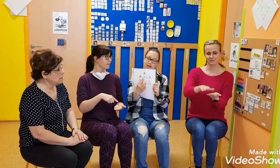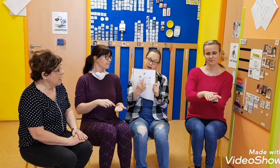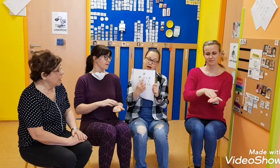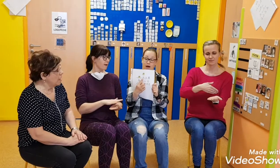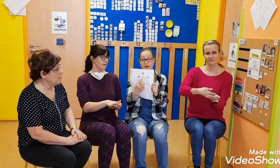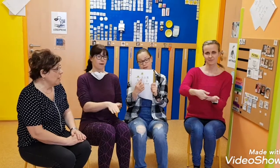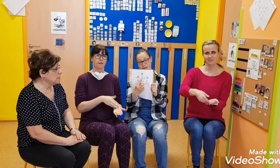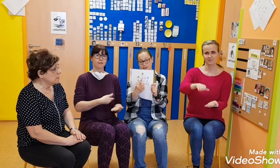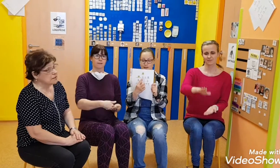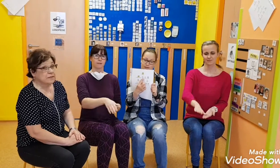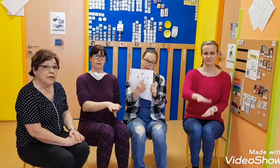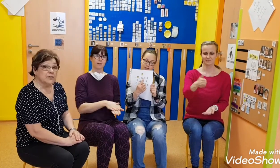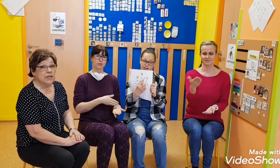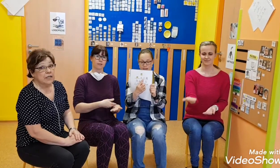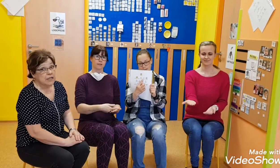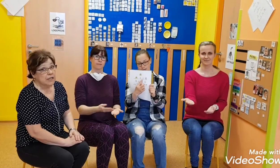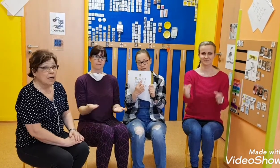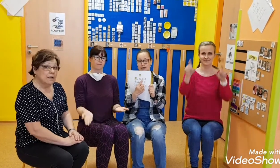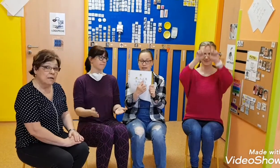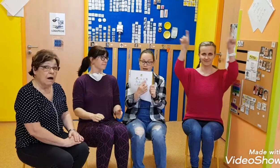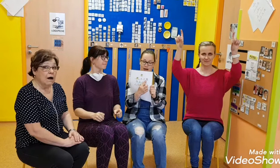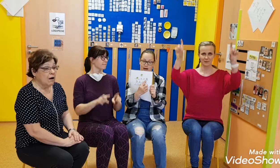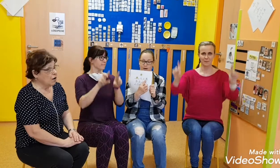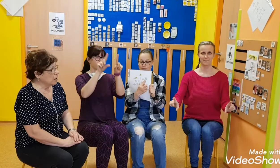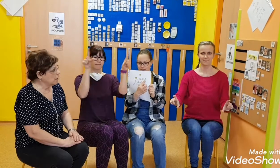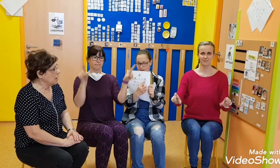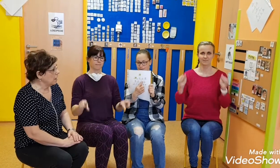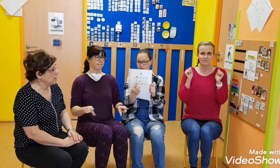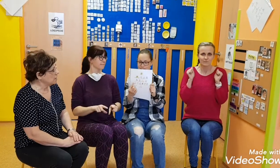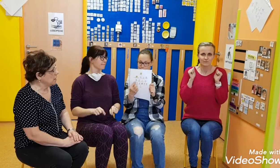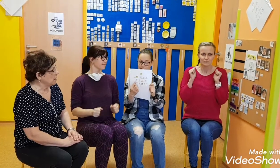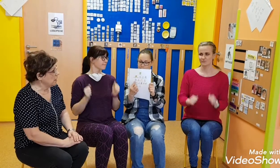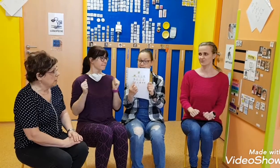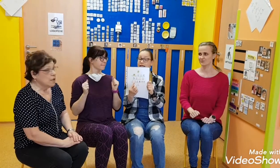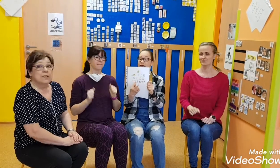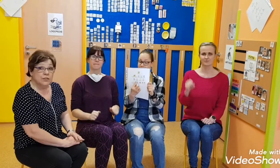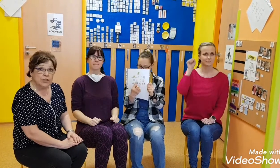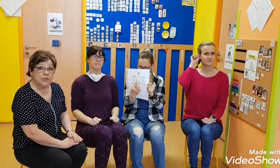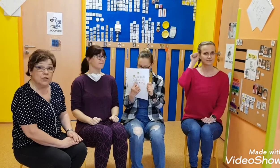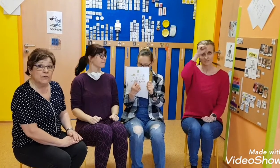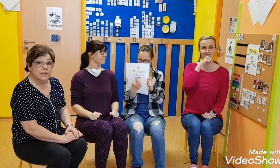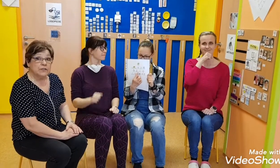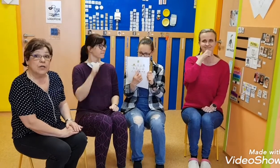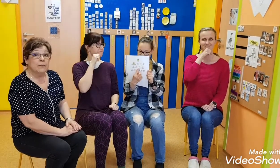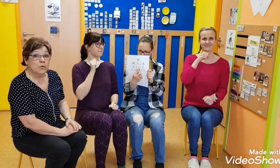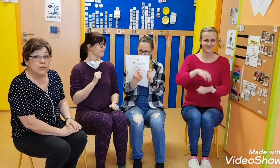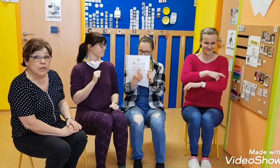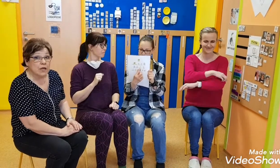na másle smažený, na okně chlazený, dědečkovi jsem